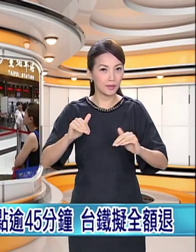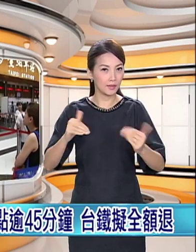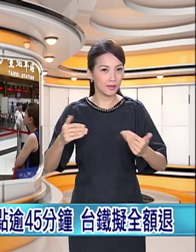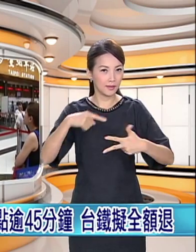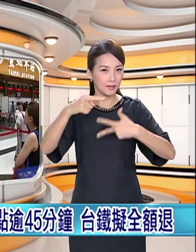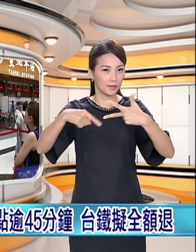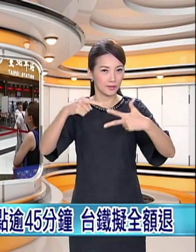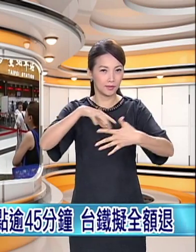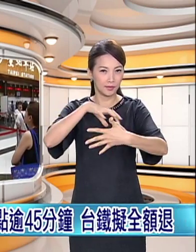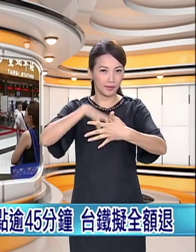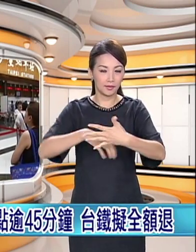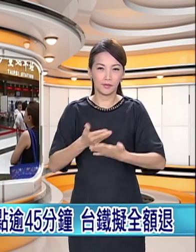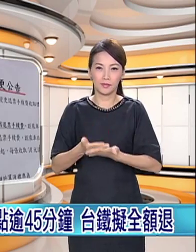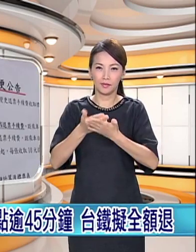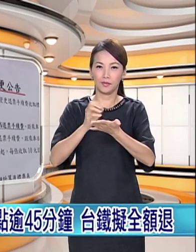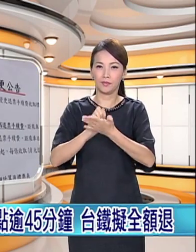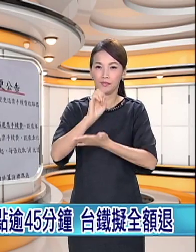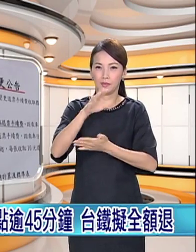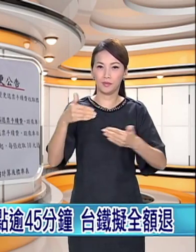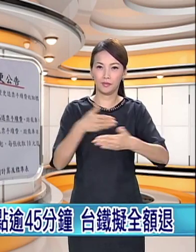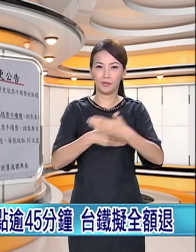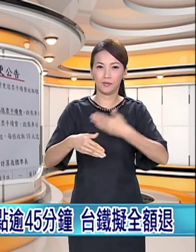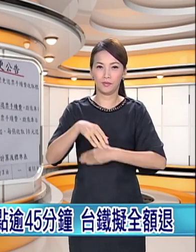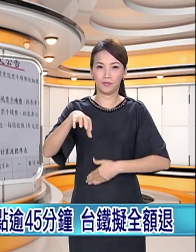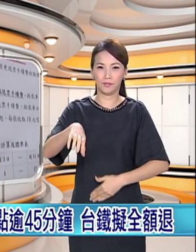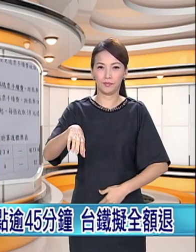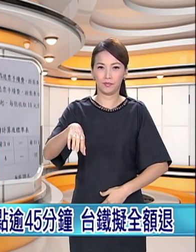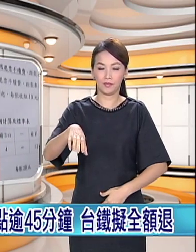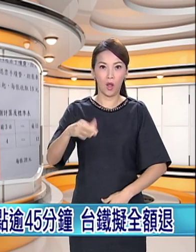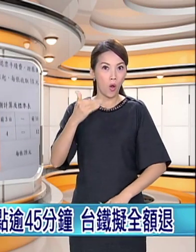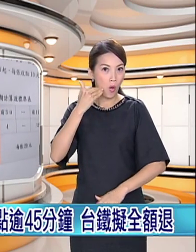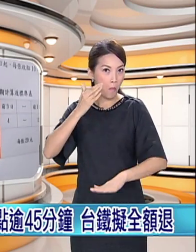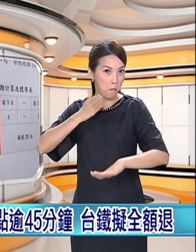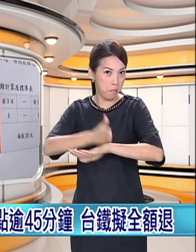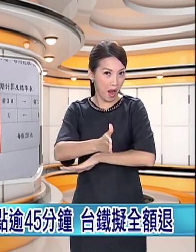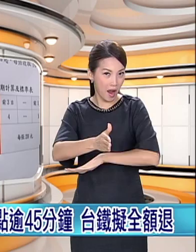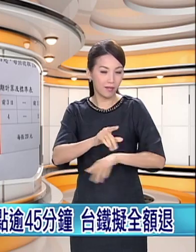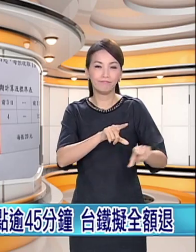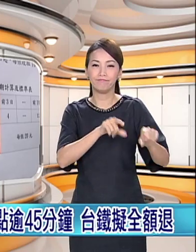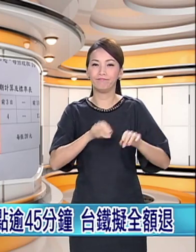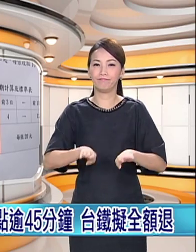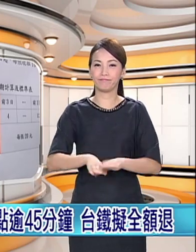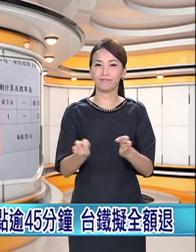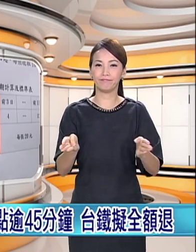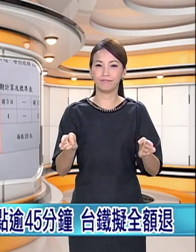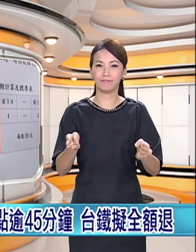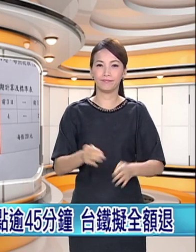报交通部来核定，一旦通过就会实施。